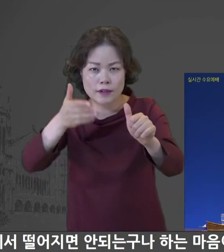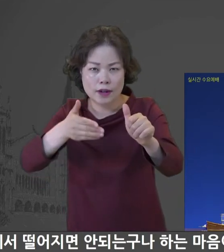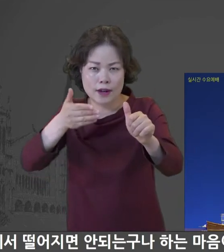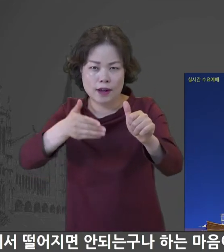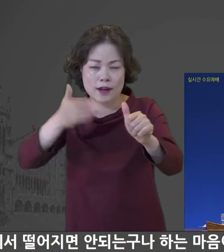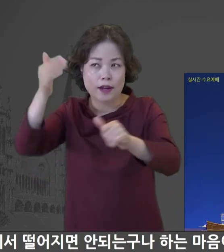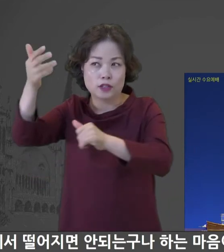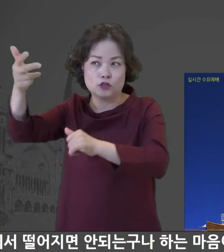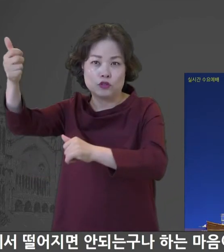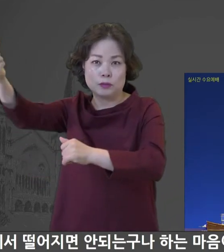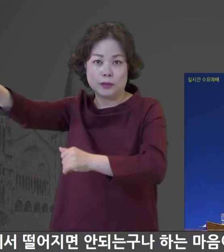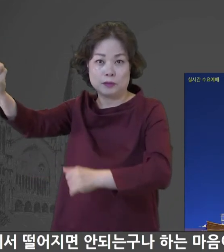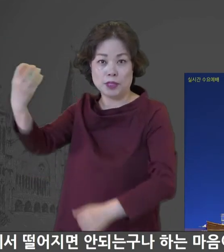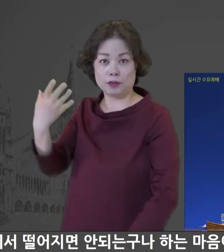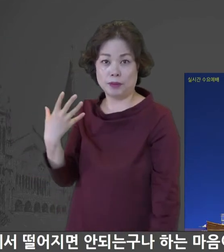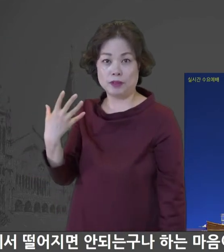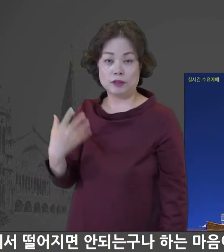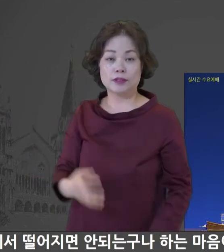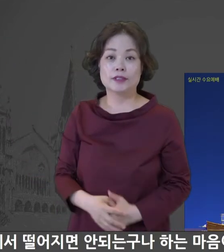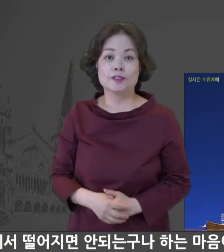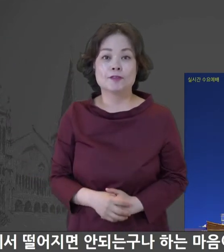말씀을 하시는 겁니다.